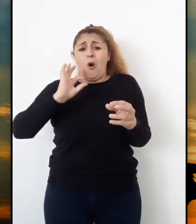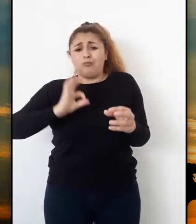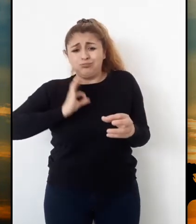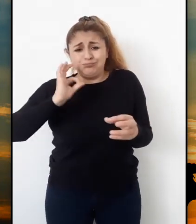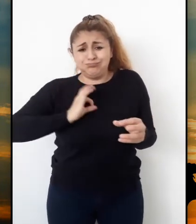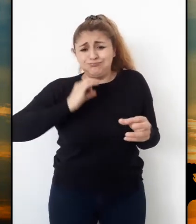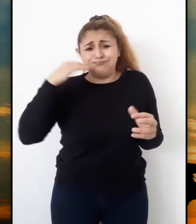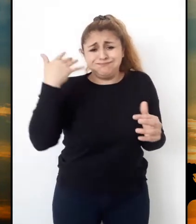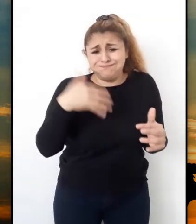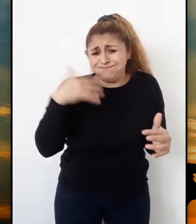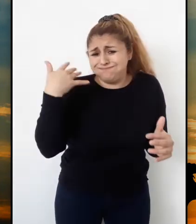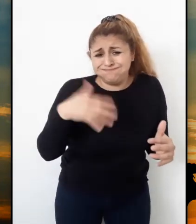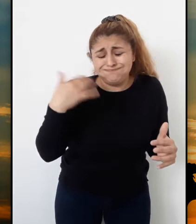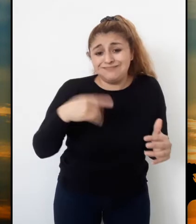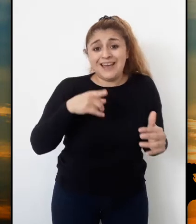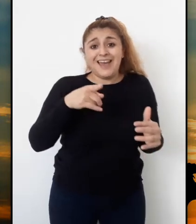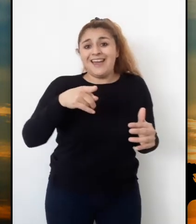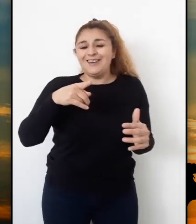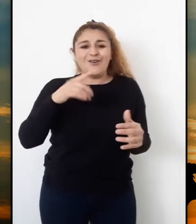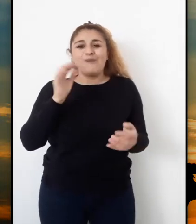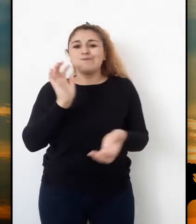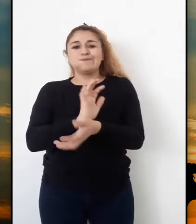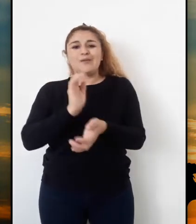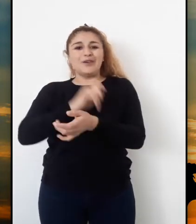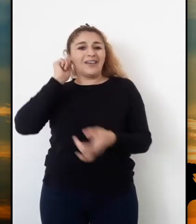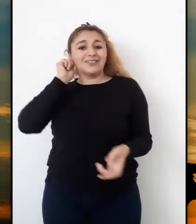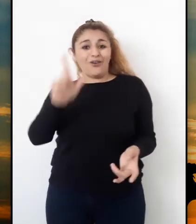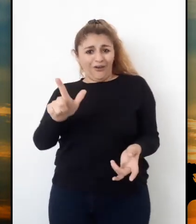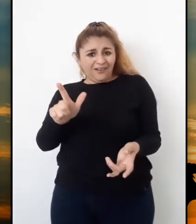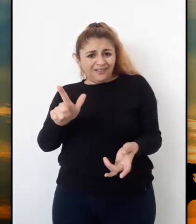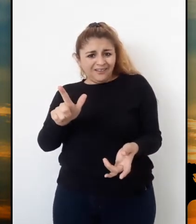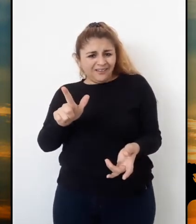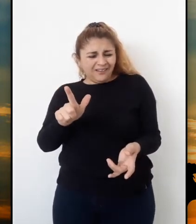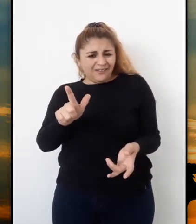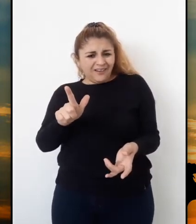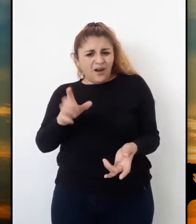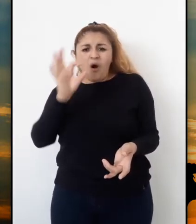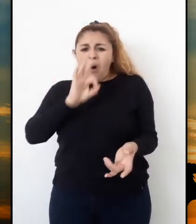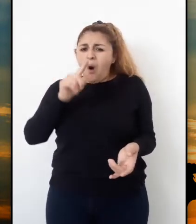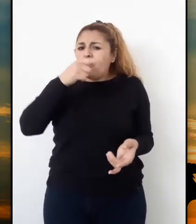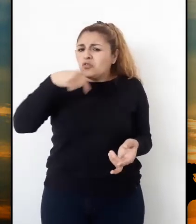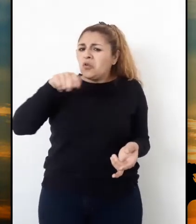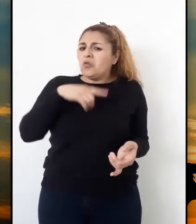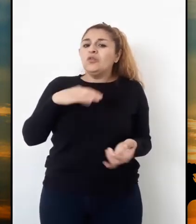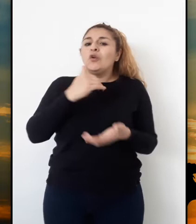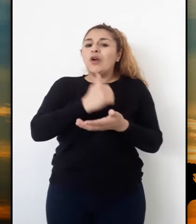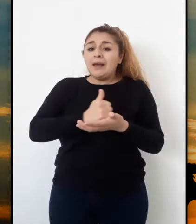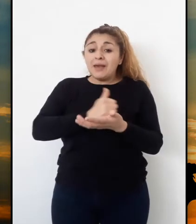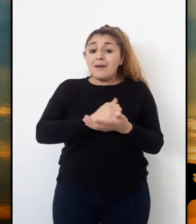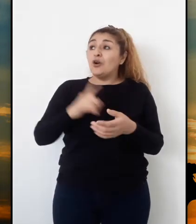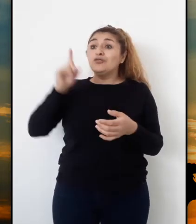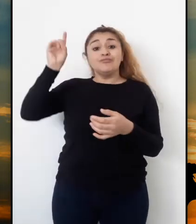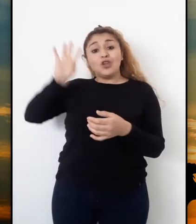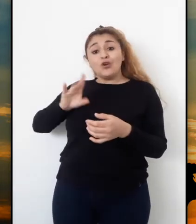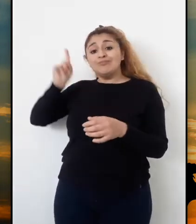Que la volonté de Dieu soit faite. Que la voluntad de Dios sea hecha. Amen. On va